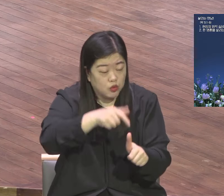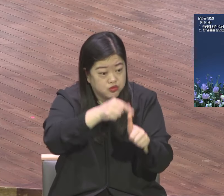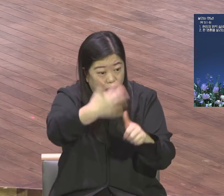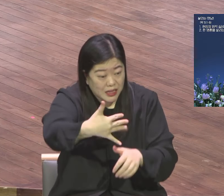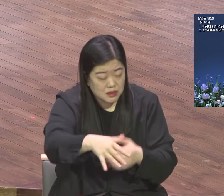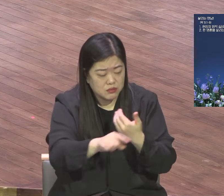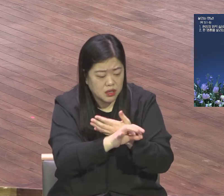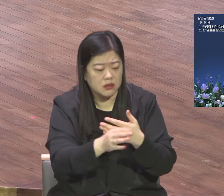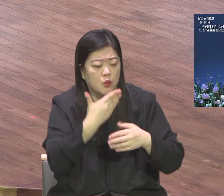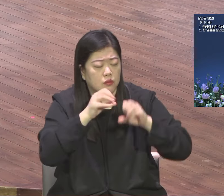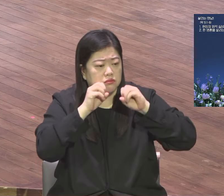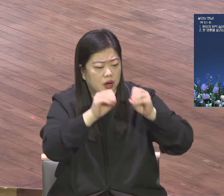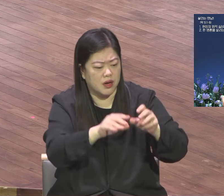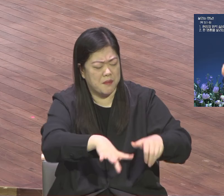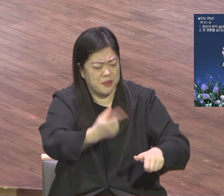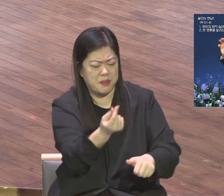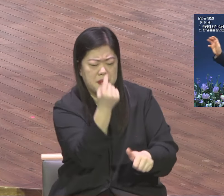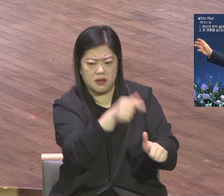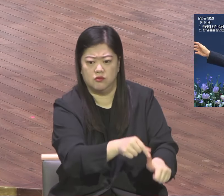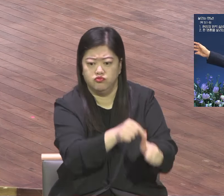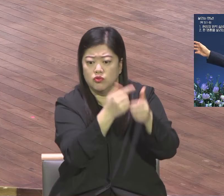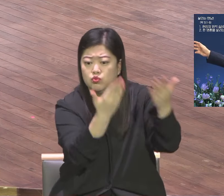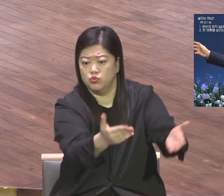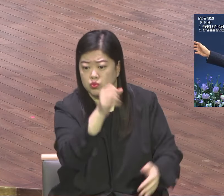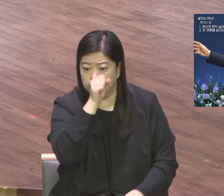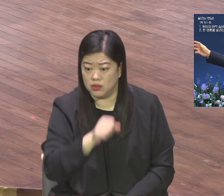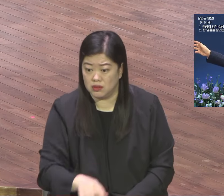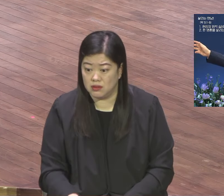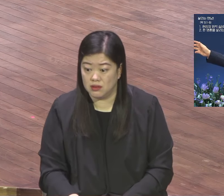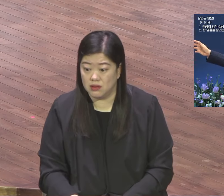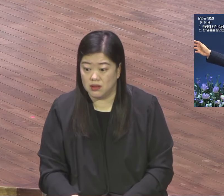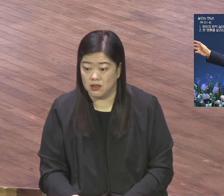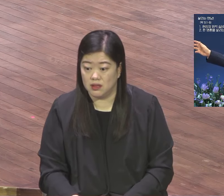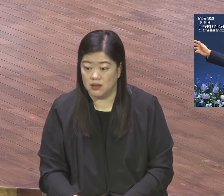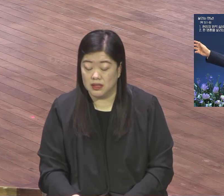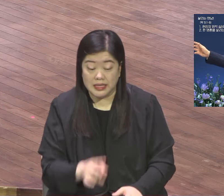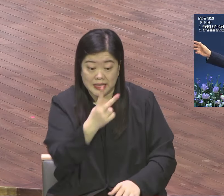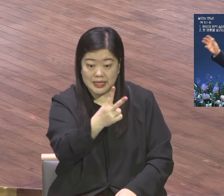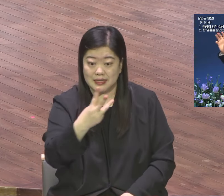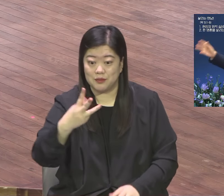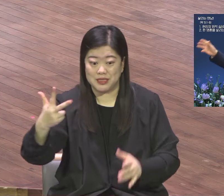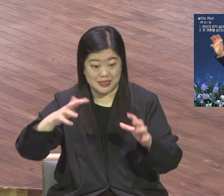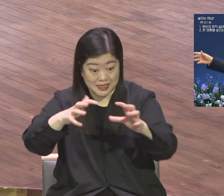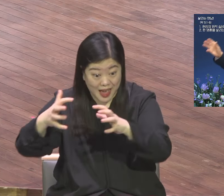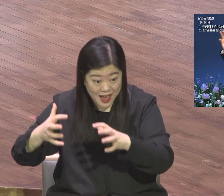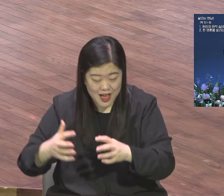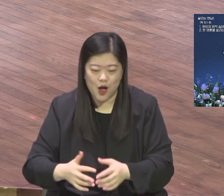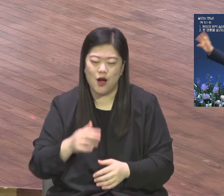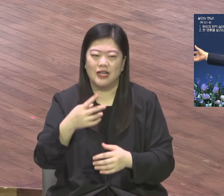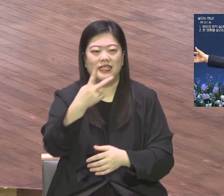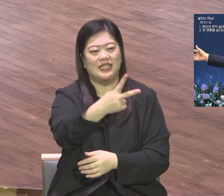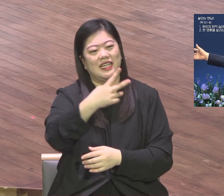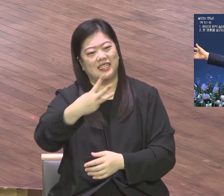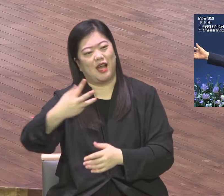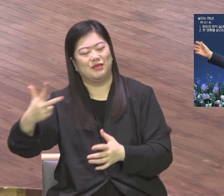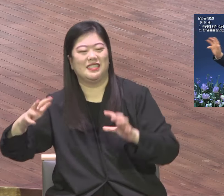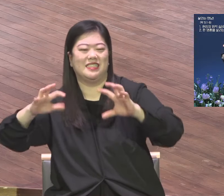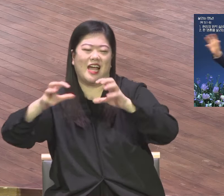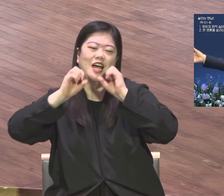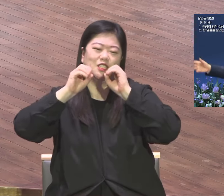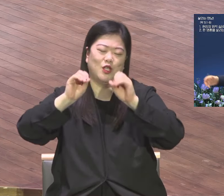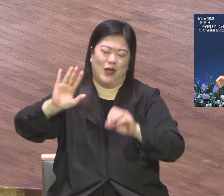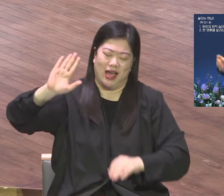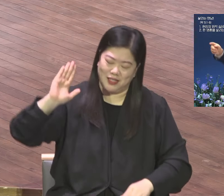아닙니까? 전 세계 237개 나라 5천 종족을 떠들고 외치고 엄청난 물질